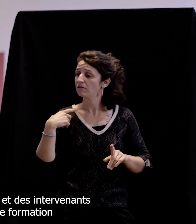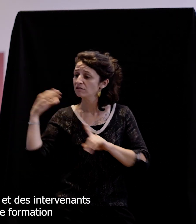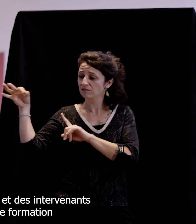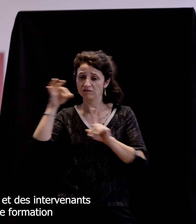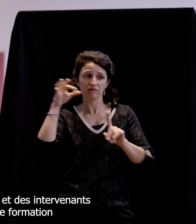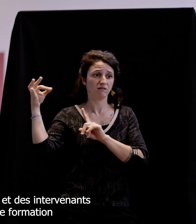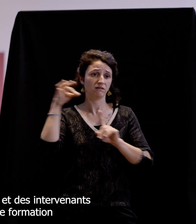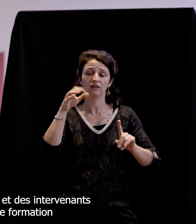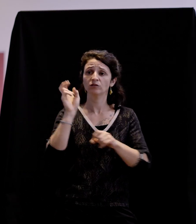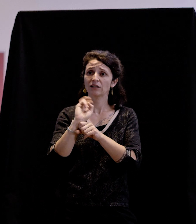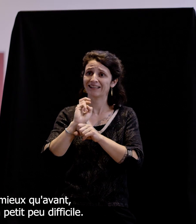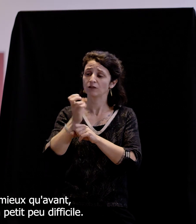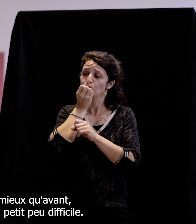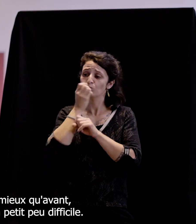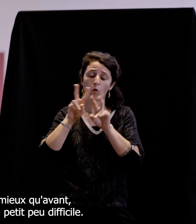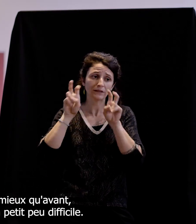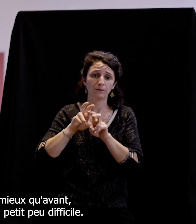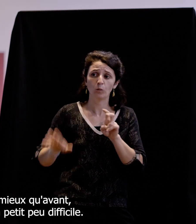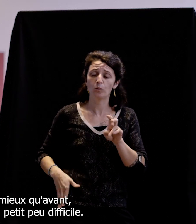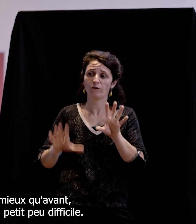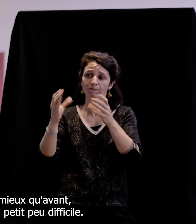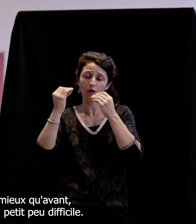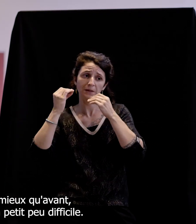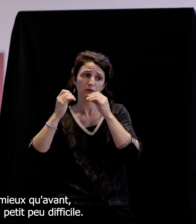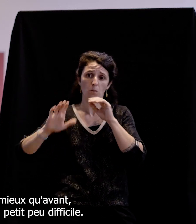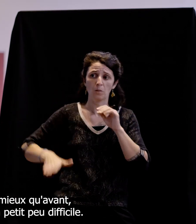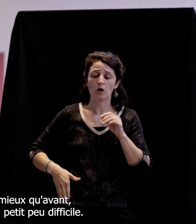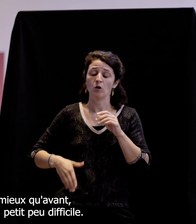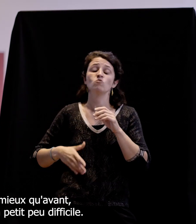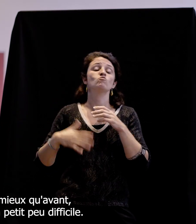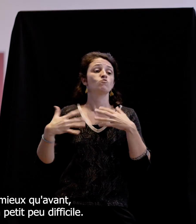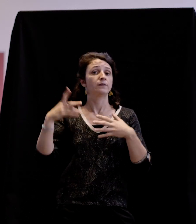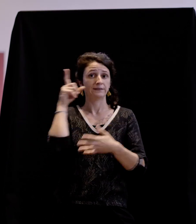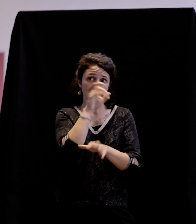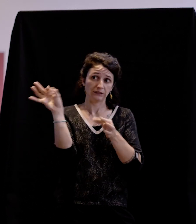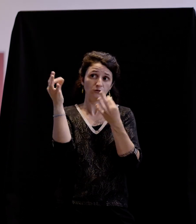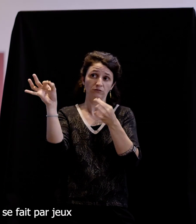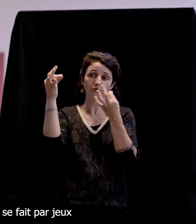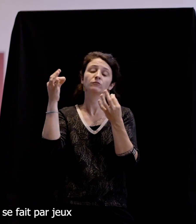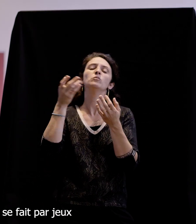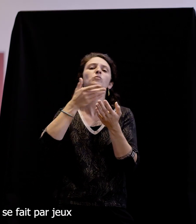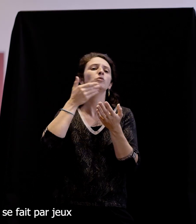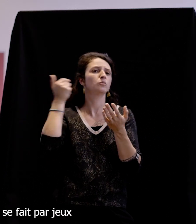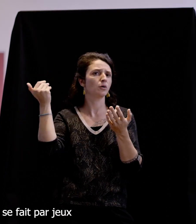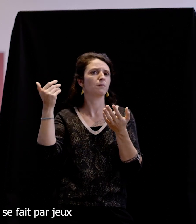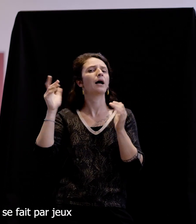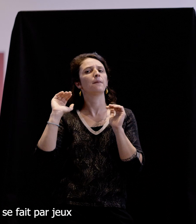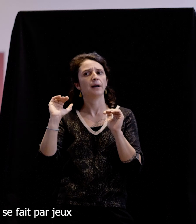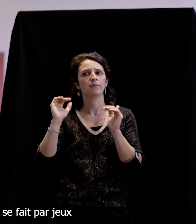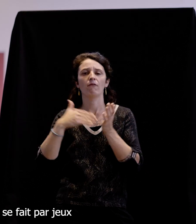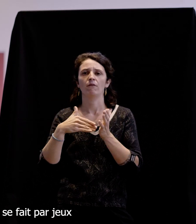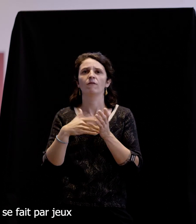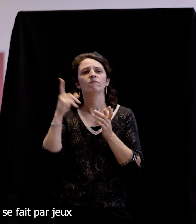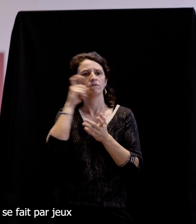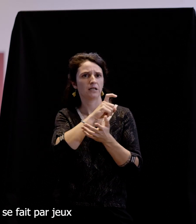qui ont la bonne formation, c'est difficile. C'est mieux qu'avant, mais c'est toujours un petit peu difficile. Et ensuite,